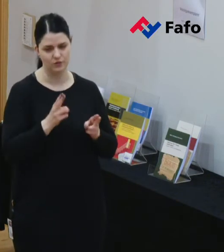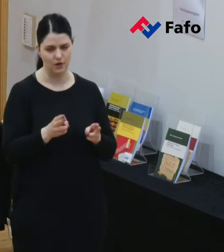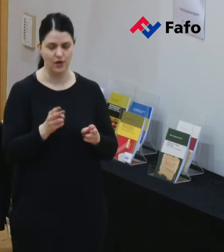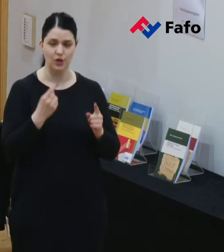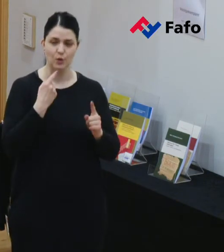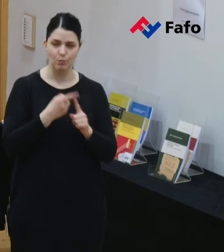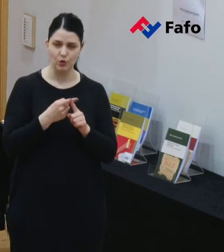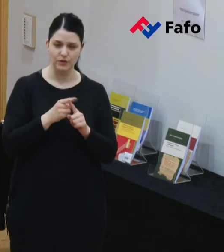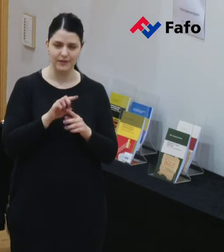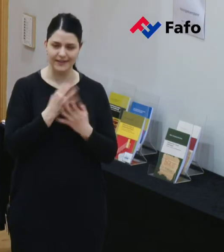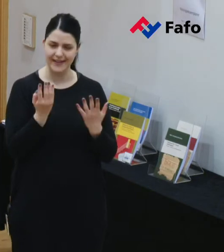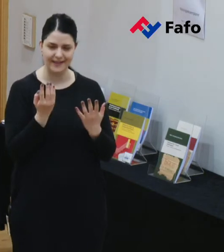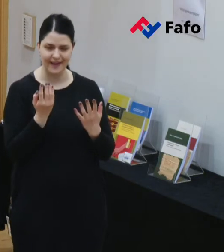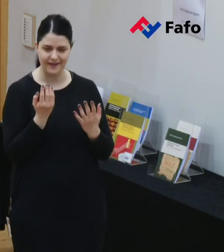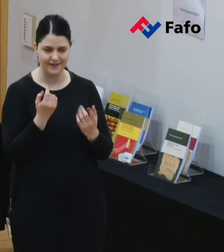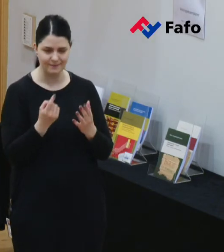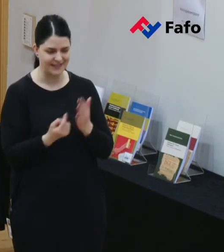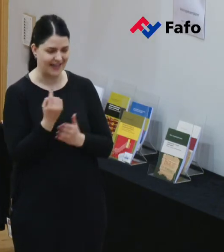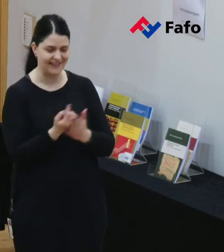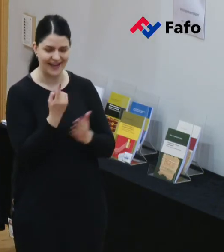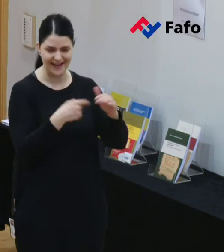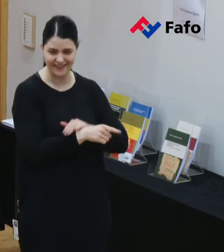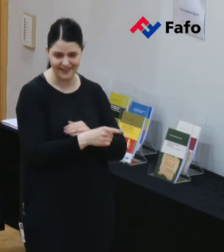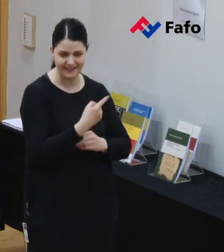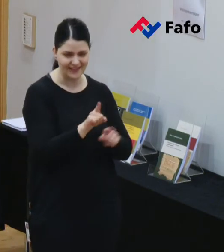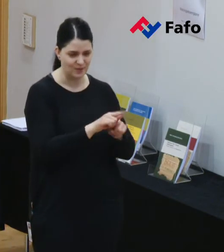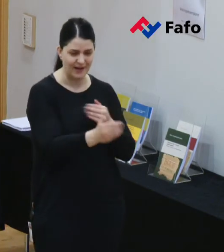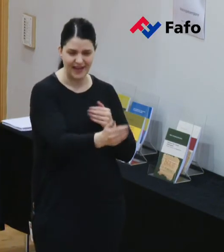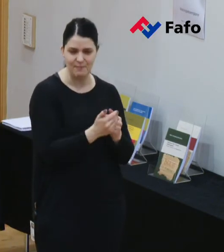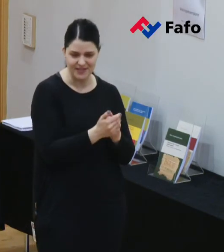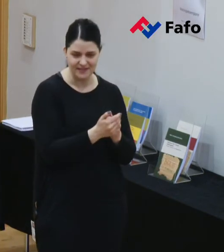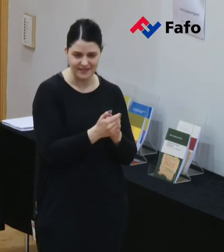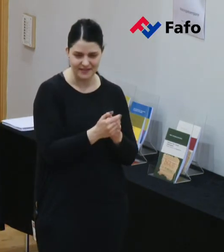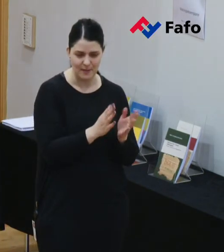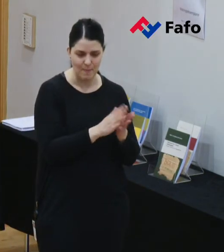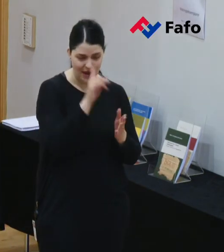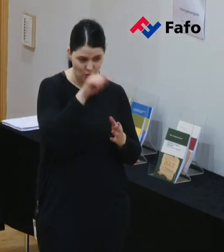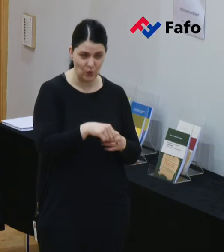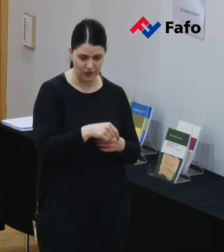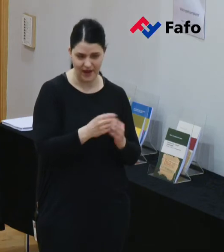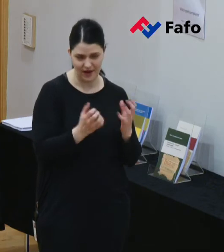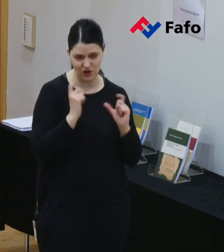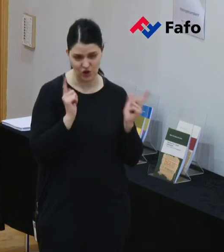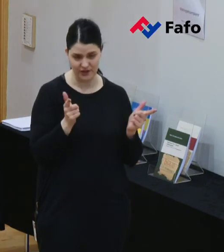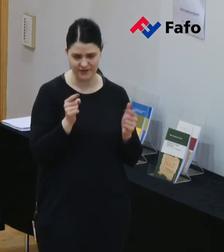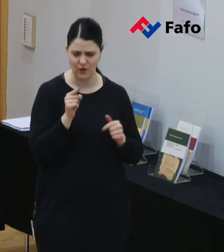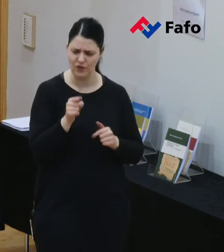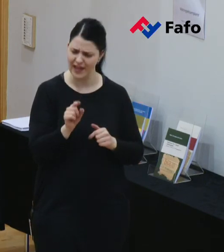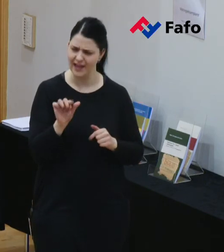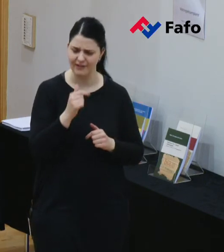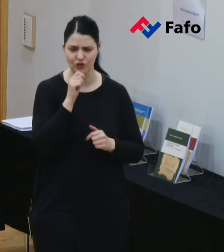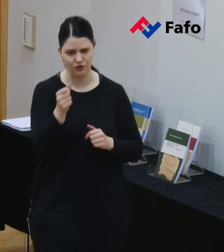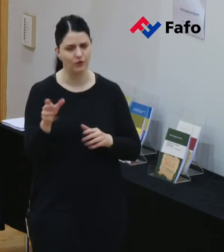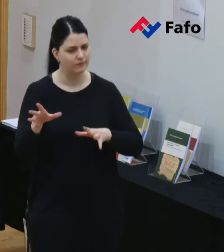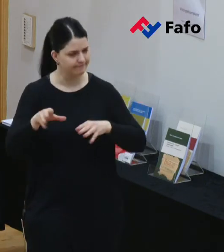man ikke selekterer inn, som det har blitt beskrevet her, de som nærmest det å kunne lykkes. Og det må man jo på en måte ta inn